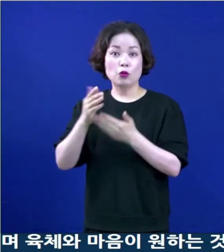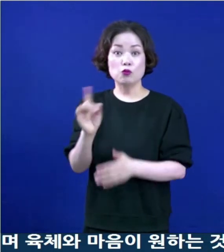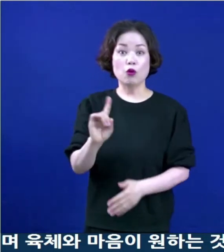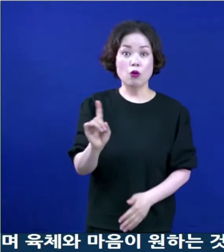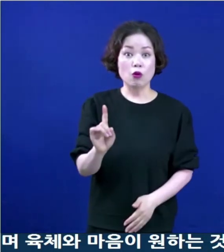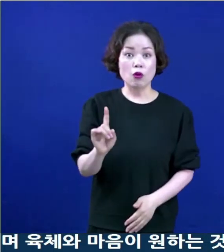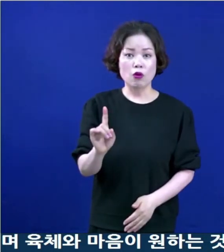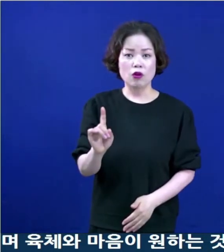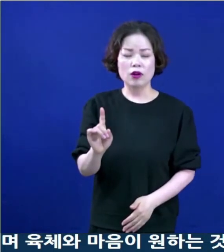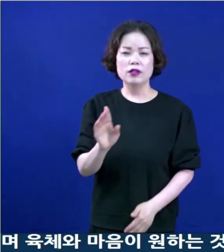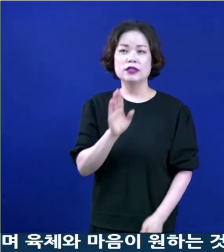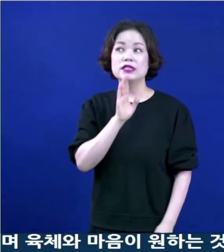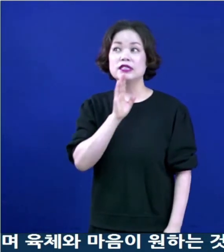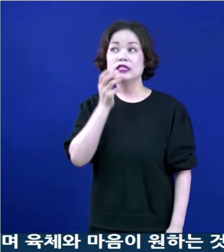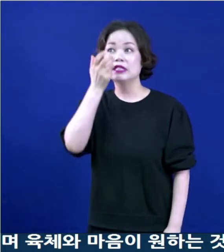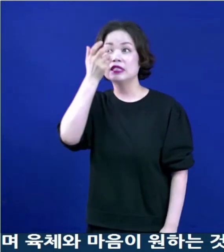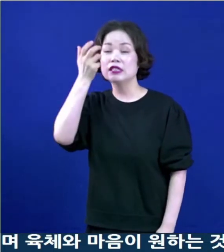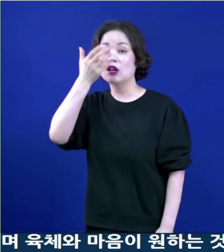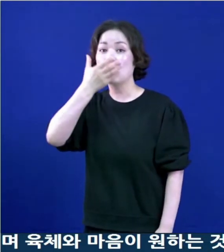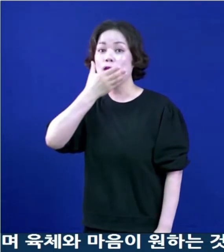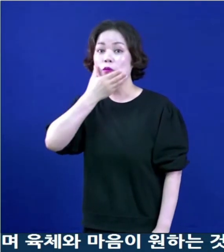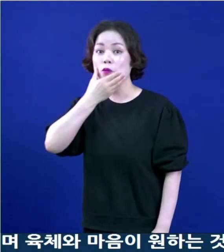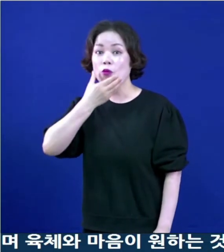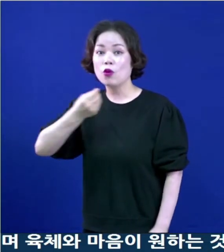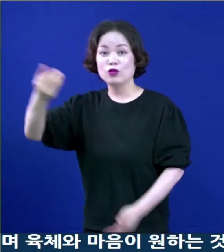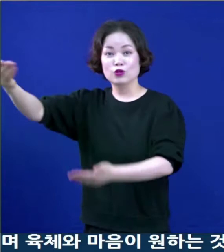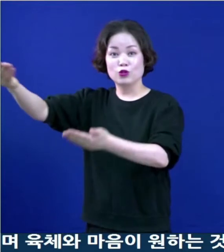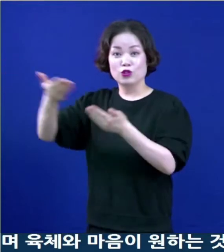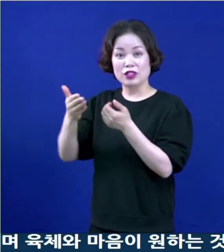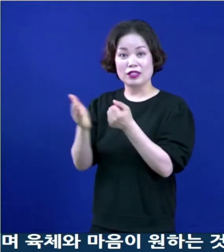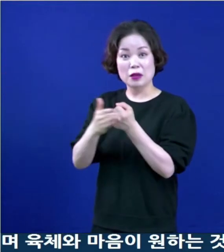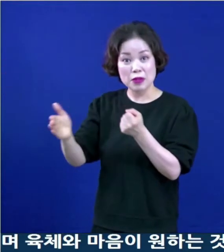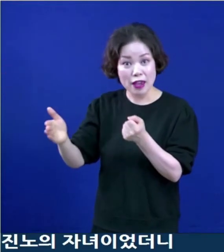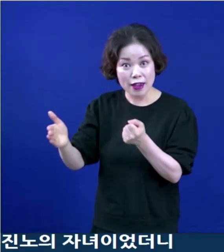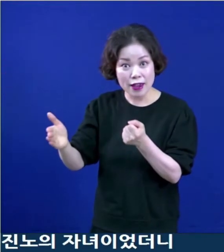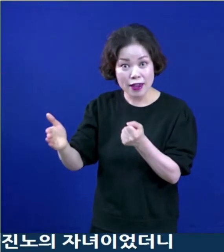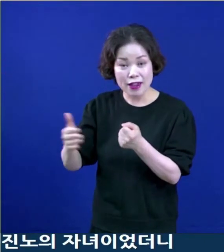무엇으로? 신령한 복을 주심으로.